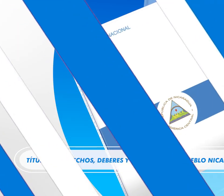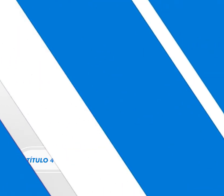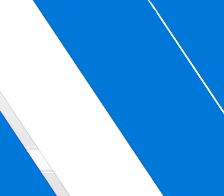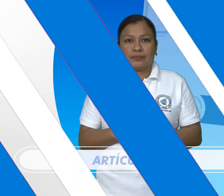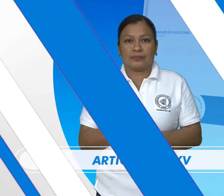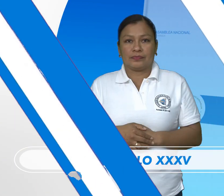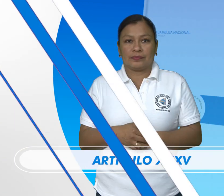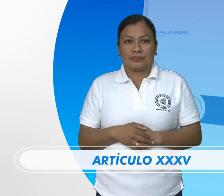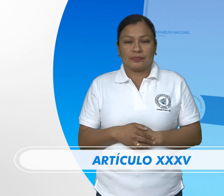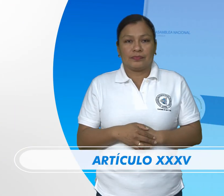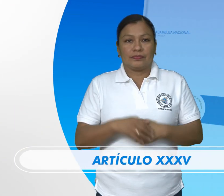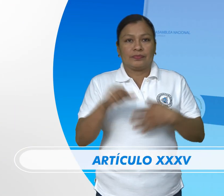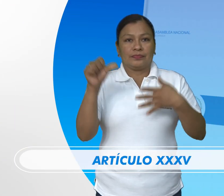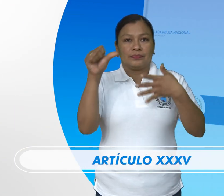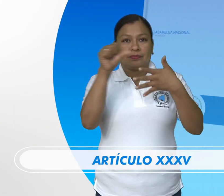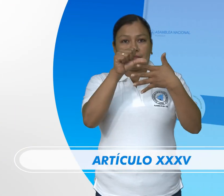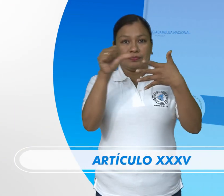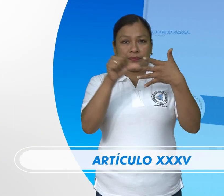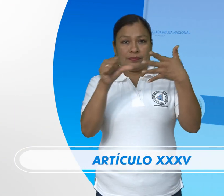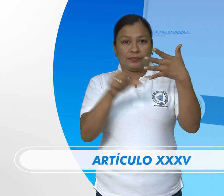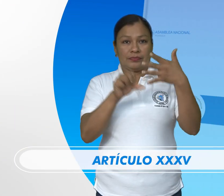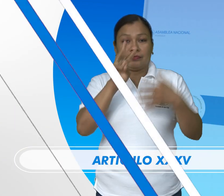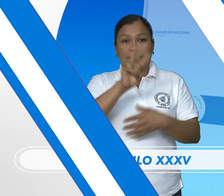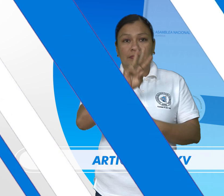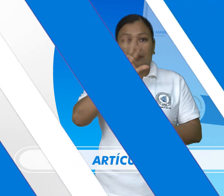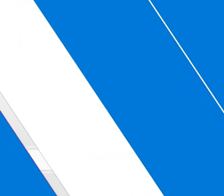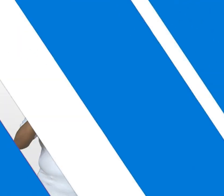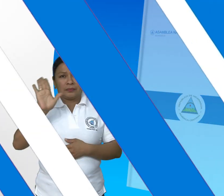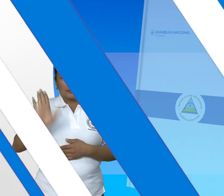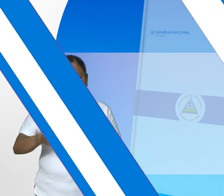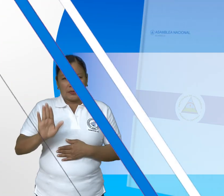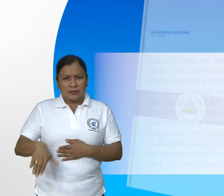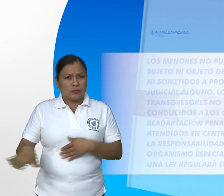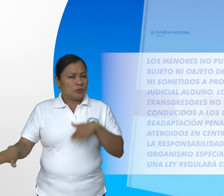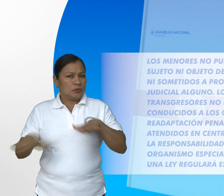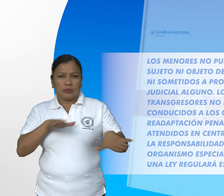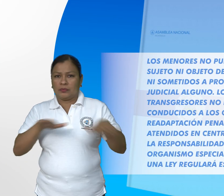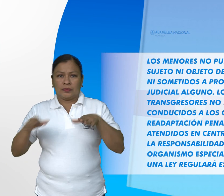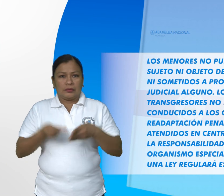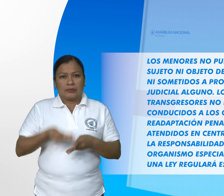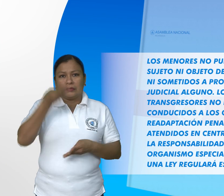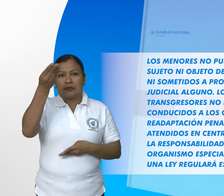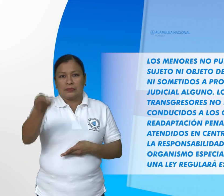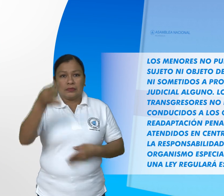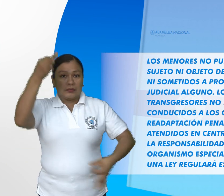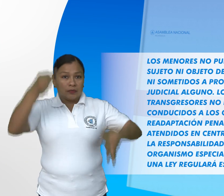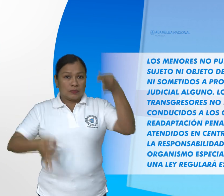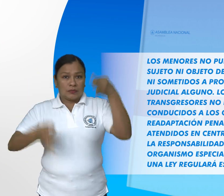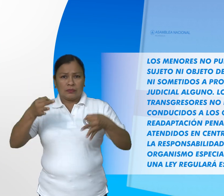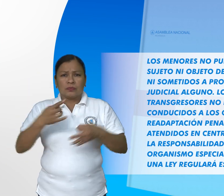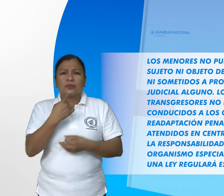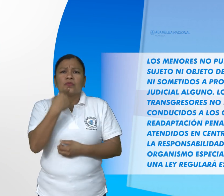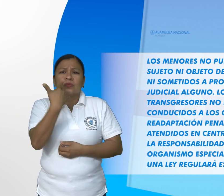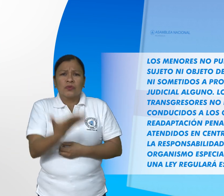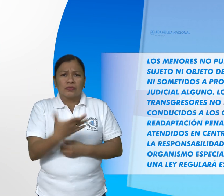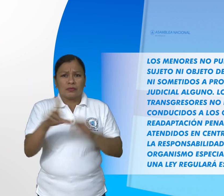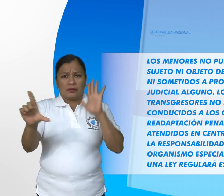nicaragüense. Artículo 35. Los menores no pueden ser sujeto ni objeto de juzgamiento ni